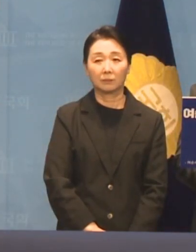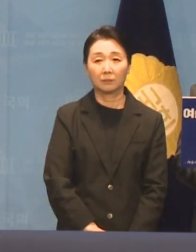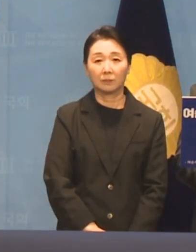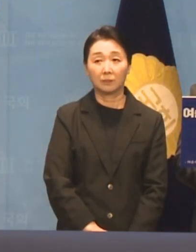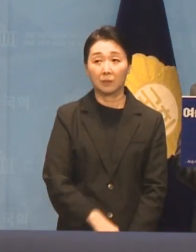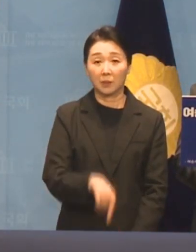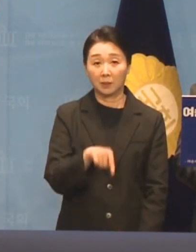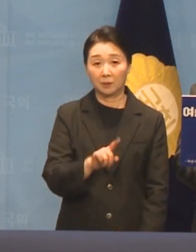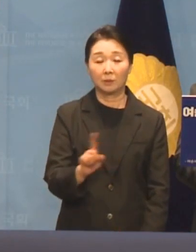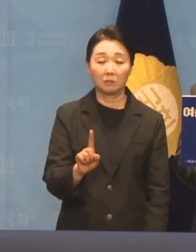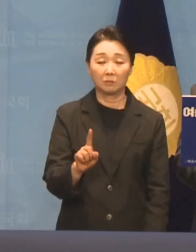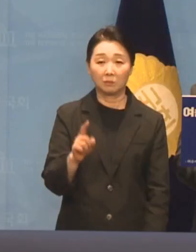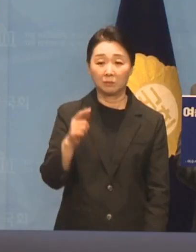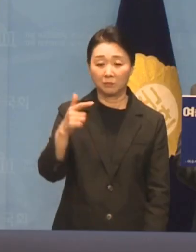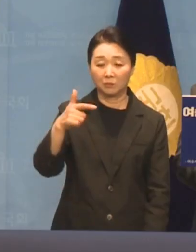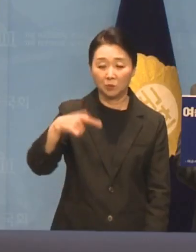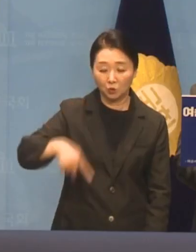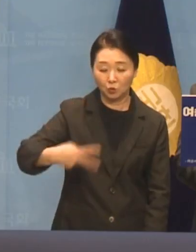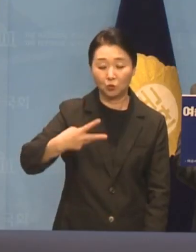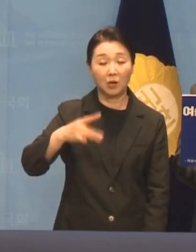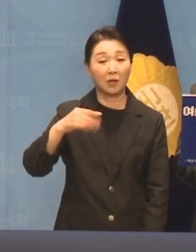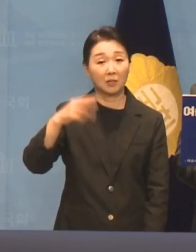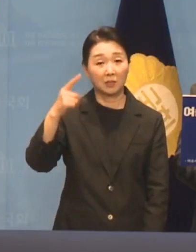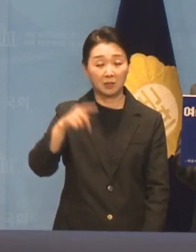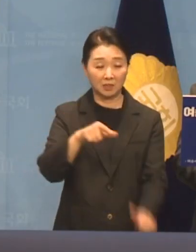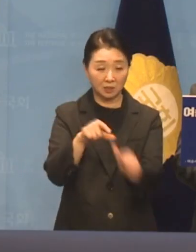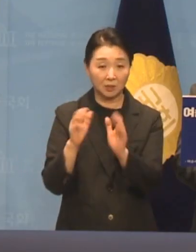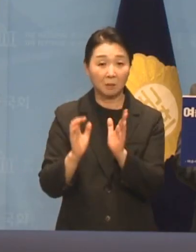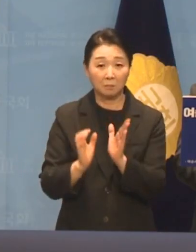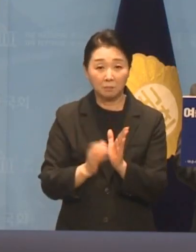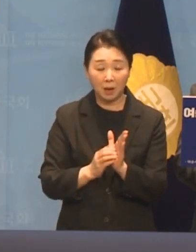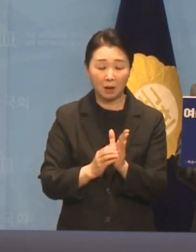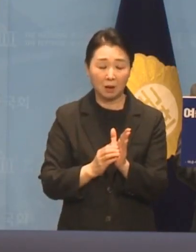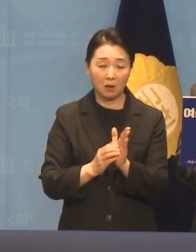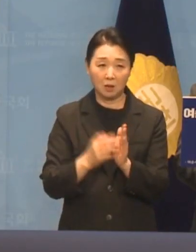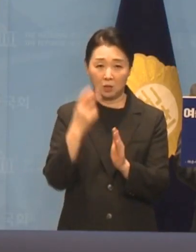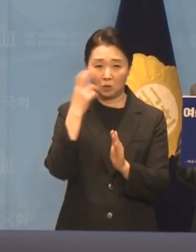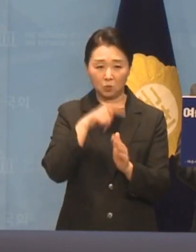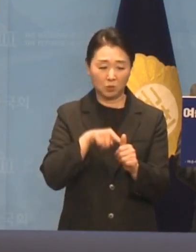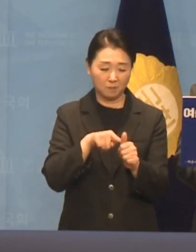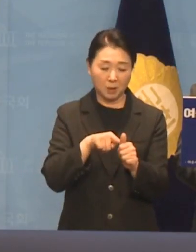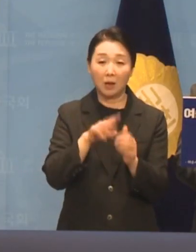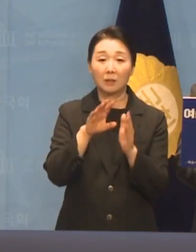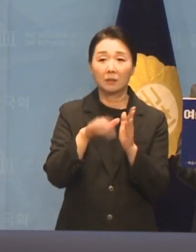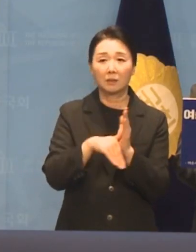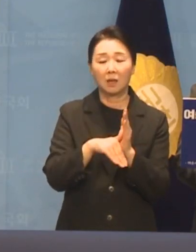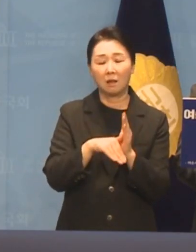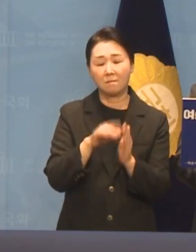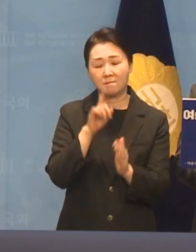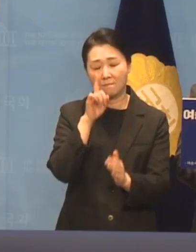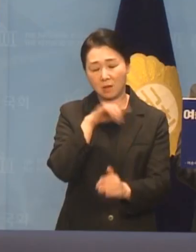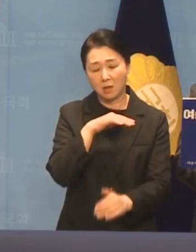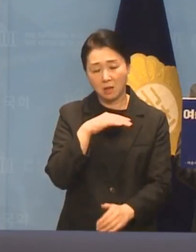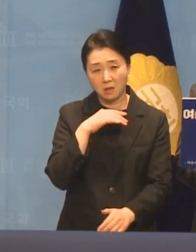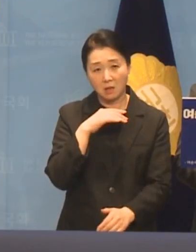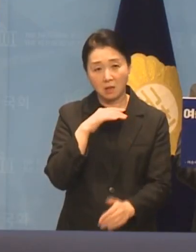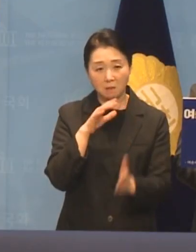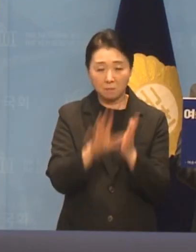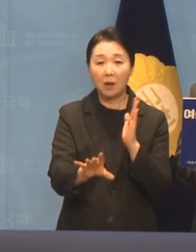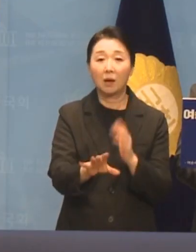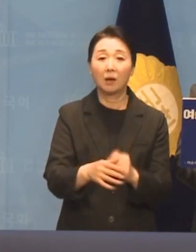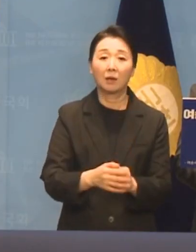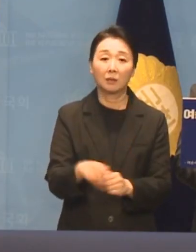이런 누라이사들이 주도한 조사 과제는 더욱 악랄합니다.